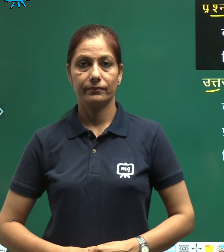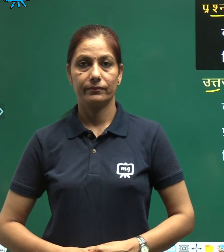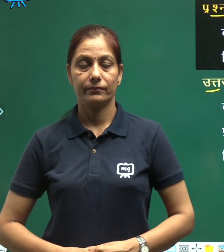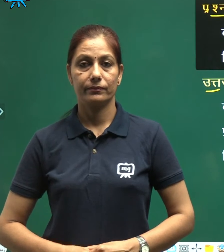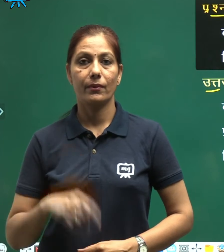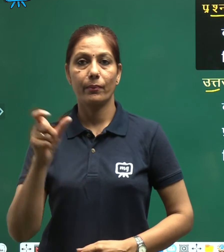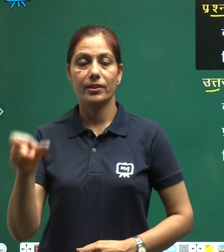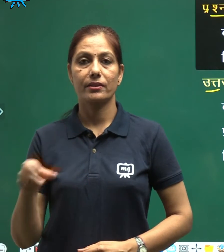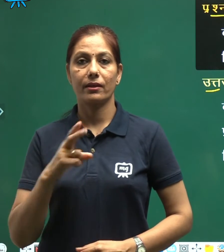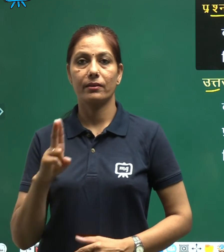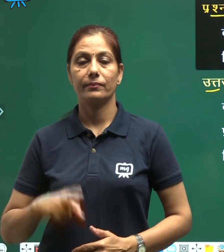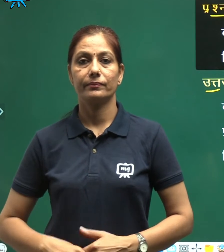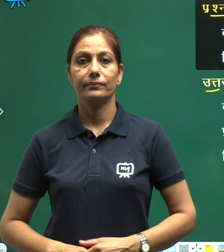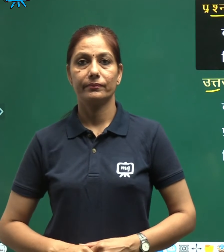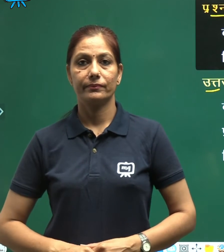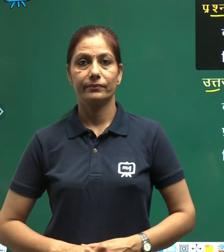आलोपी दीन ने